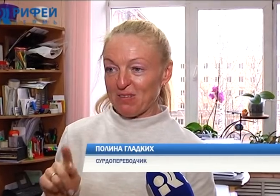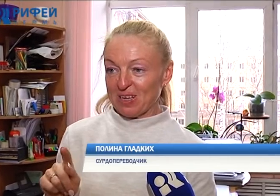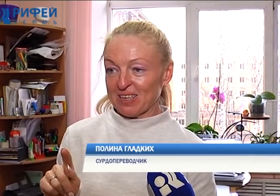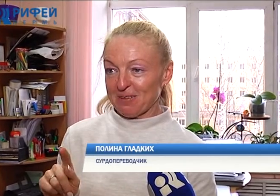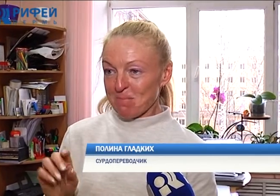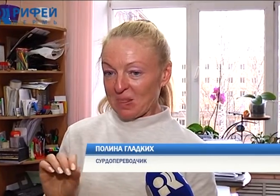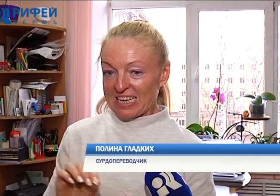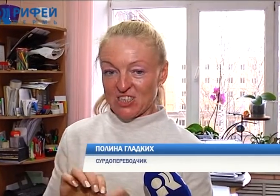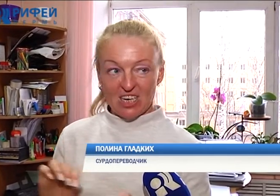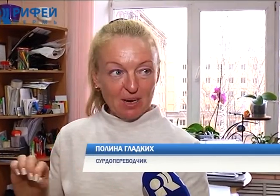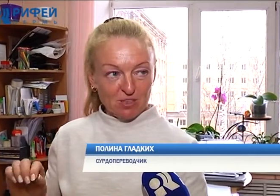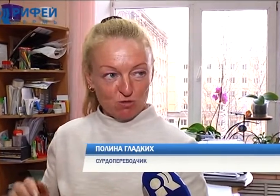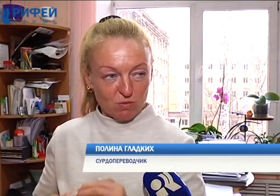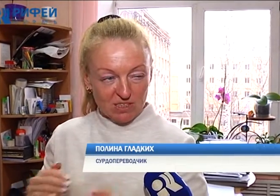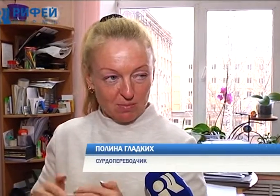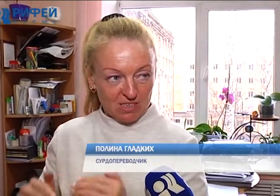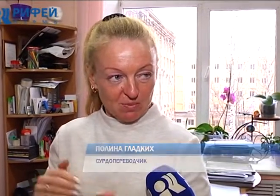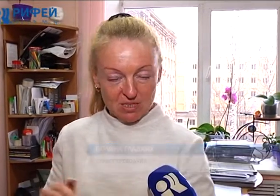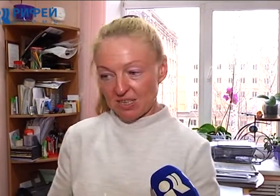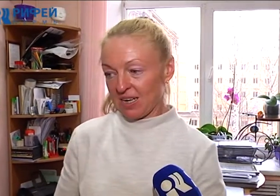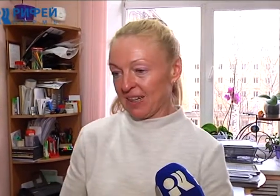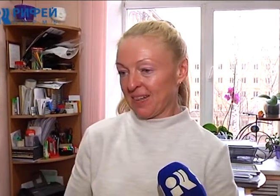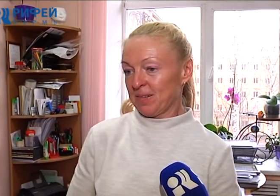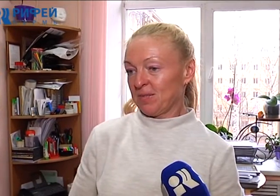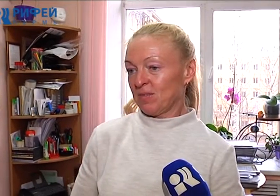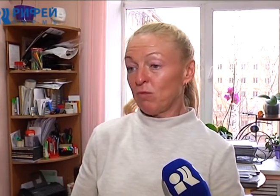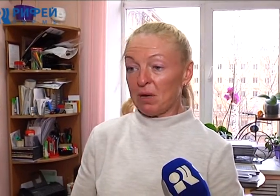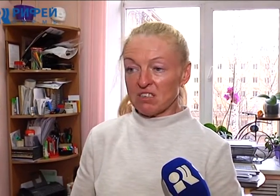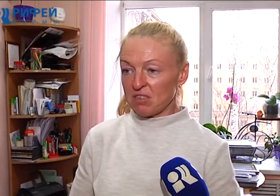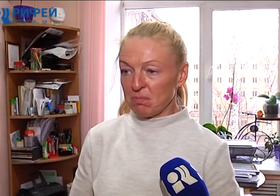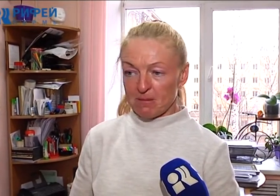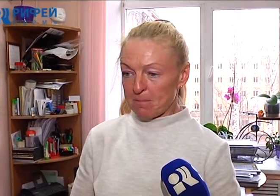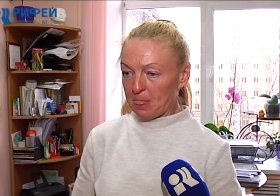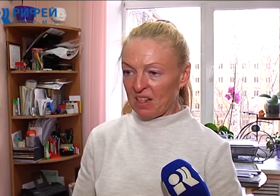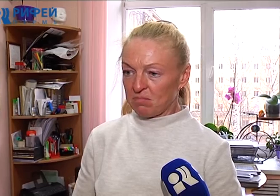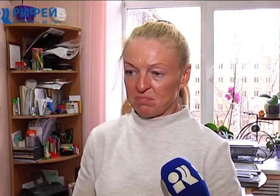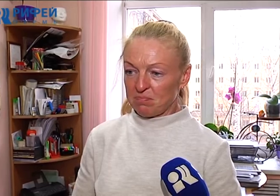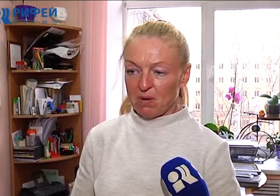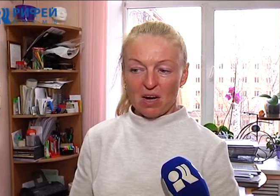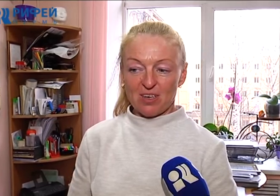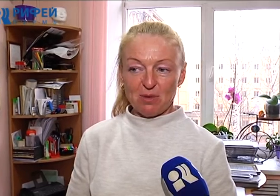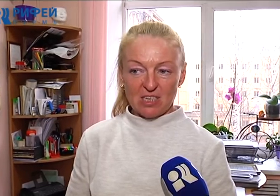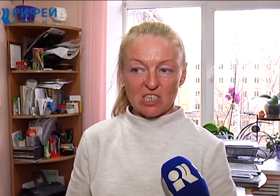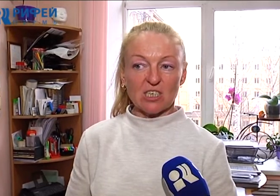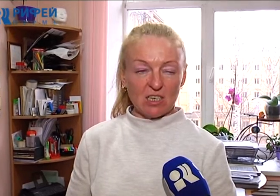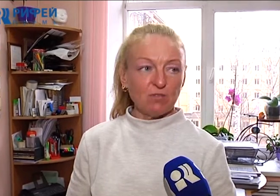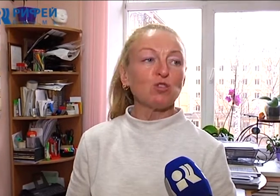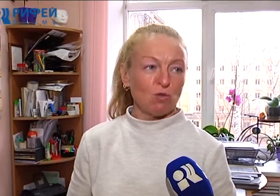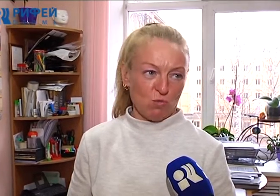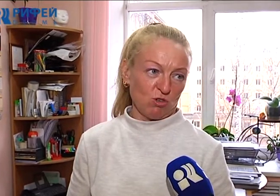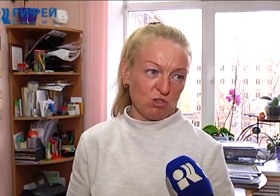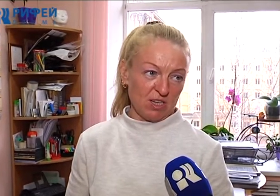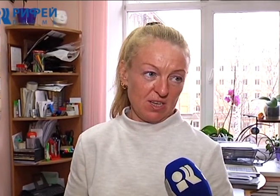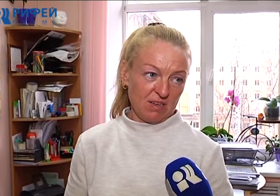Вот когда вот этот стиль рэп, все равно же быстро. Ну, в принципе, пара репетиций и